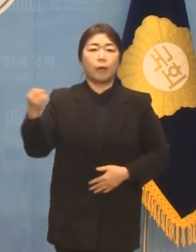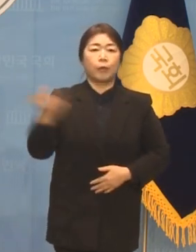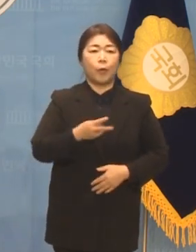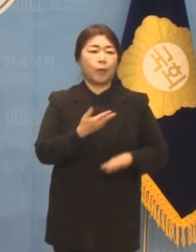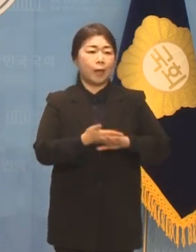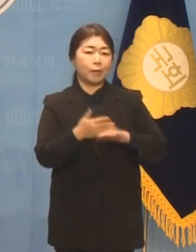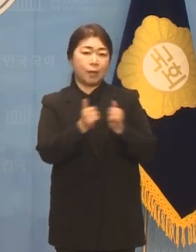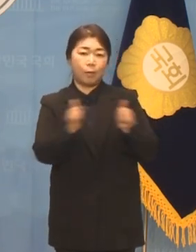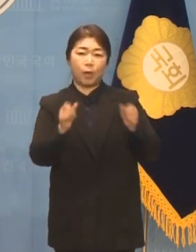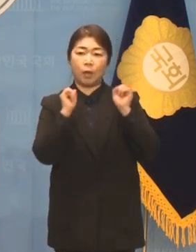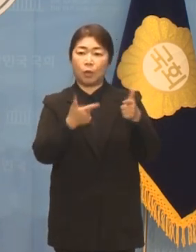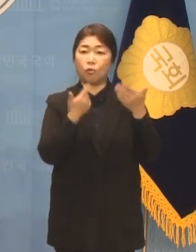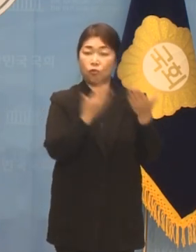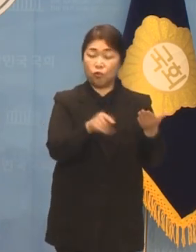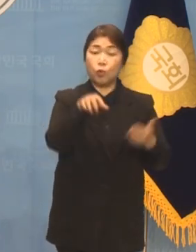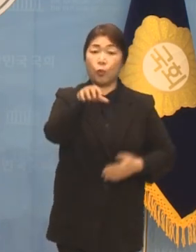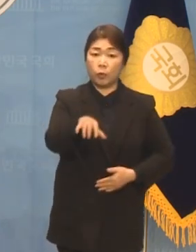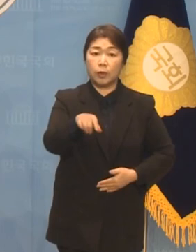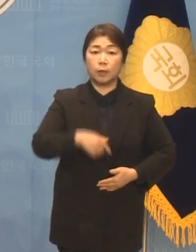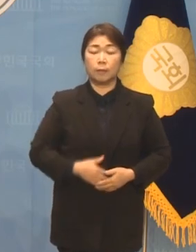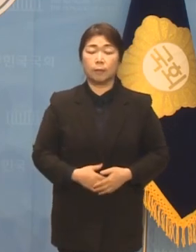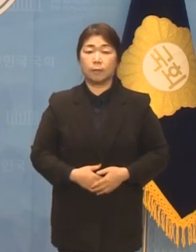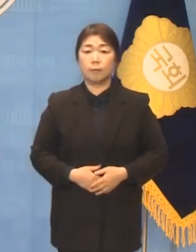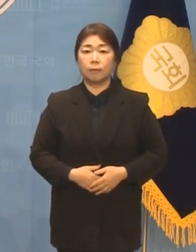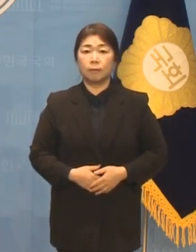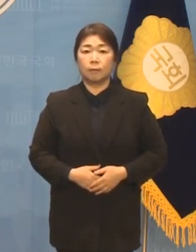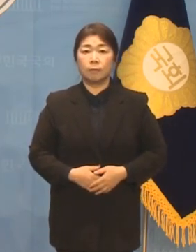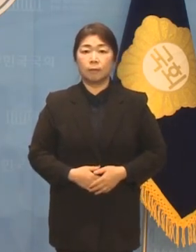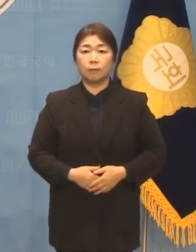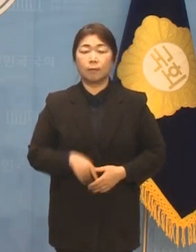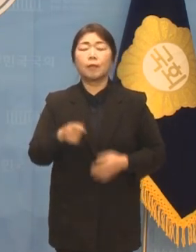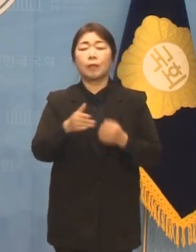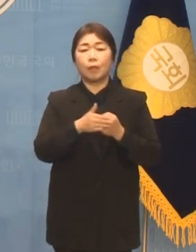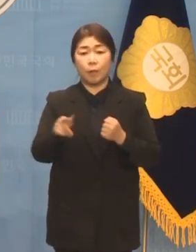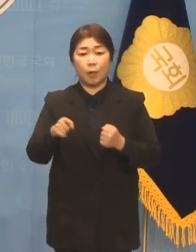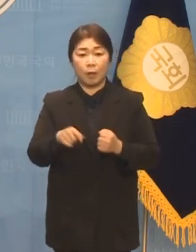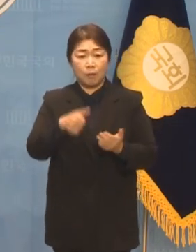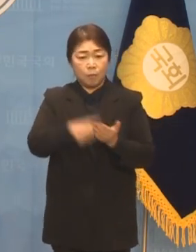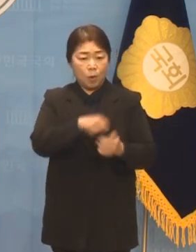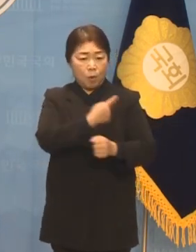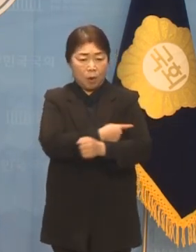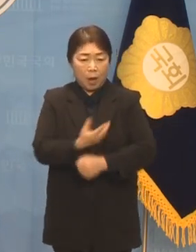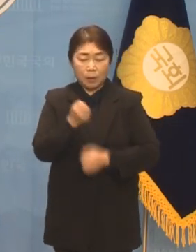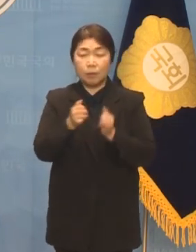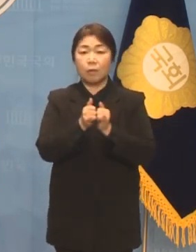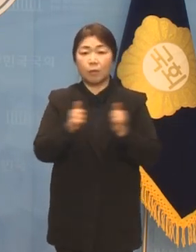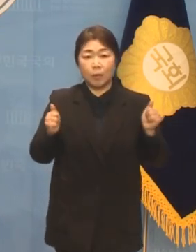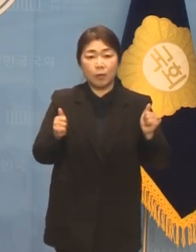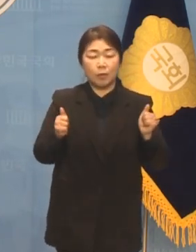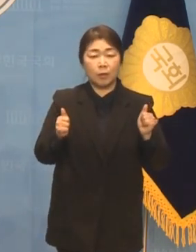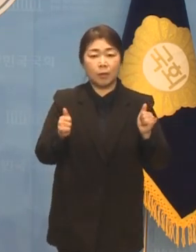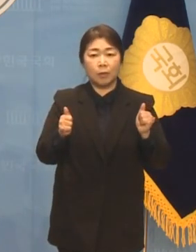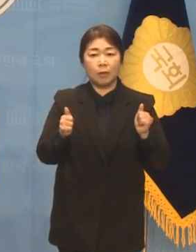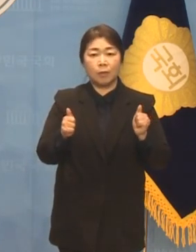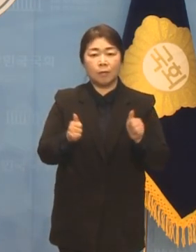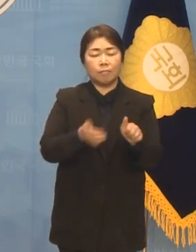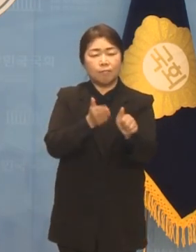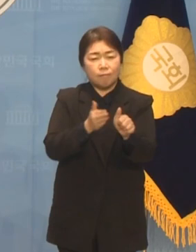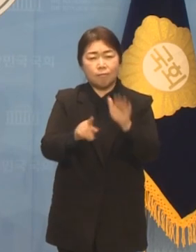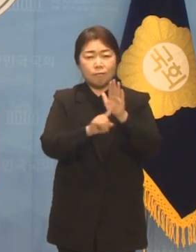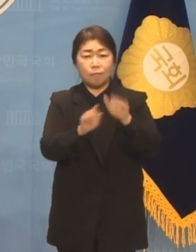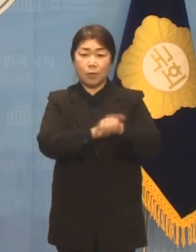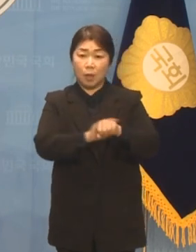주는 정치, 이런 광진에서 유권자의 마음을 움직여 국민의힘이 승리할 수만